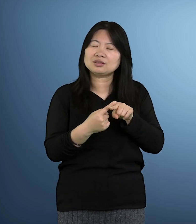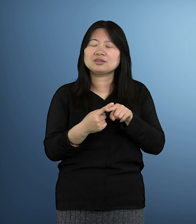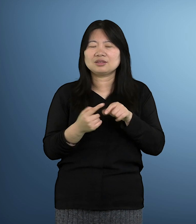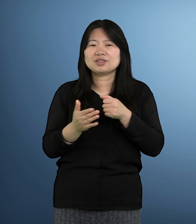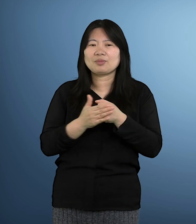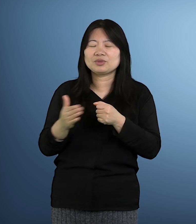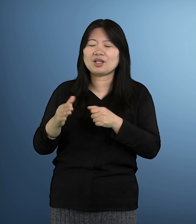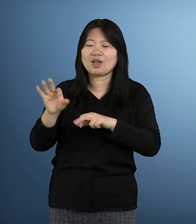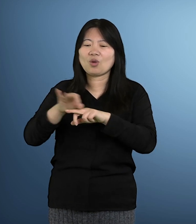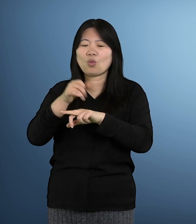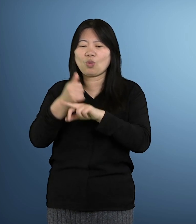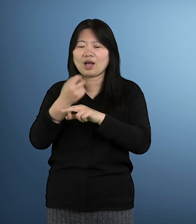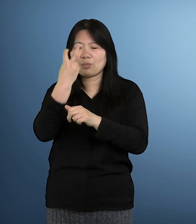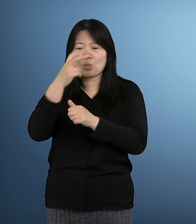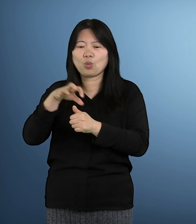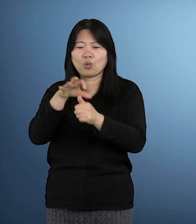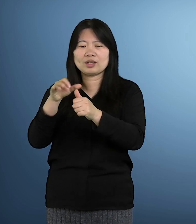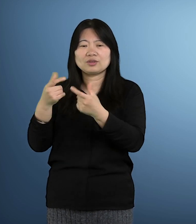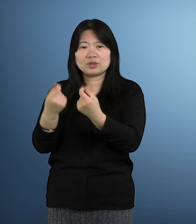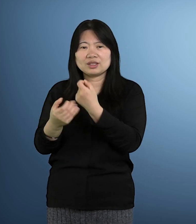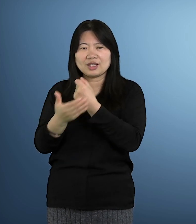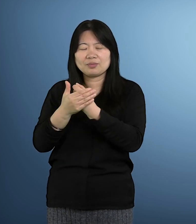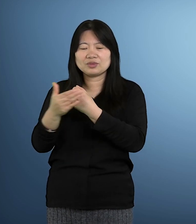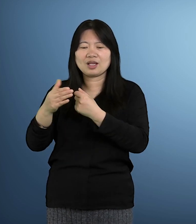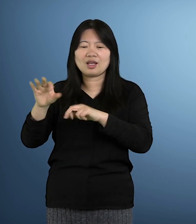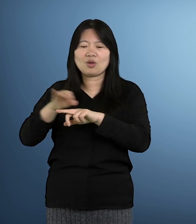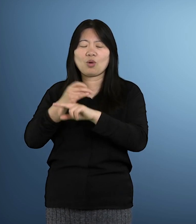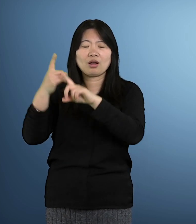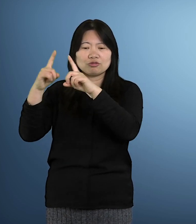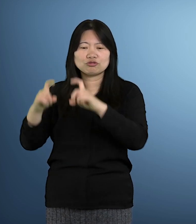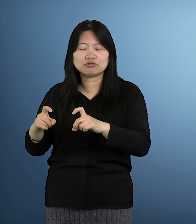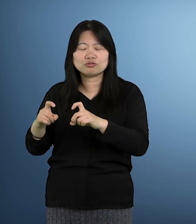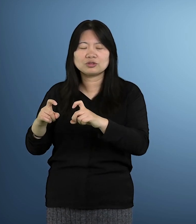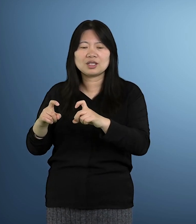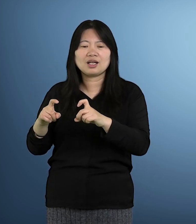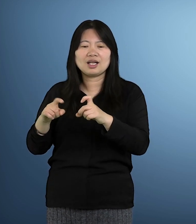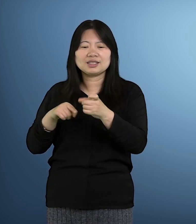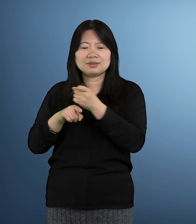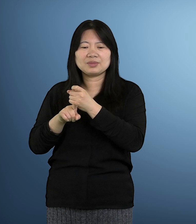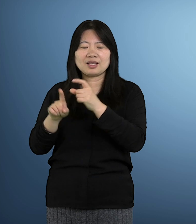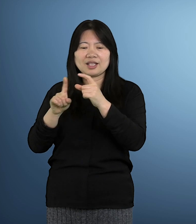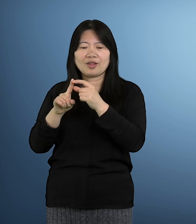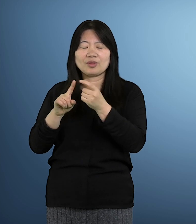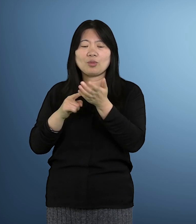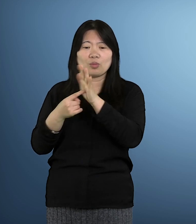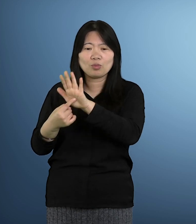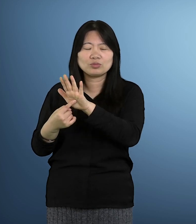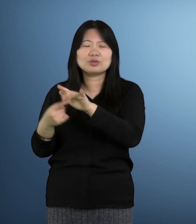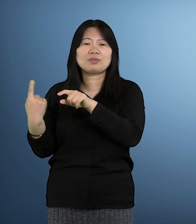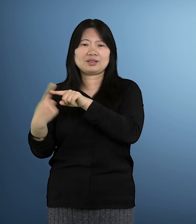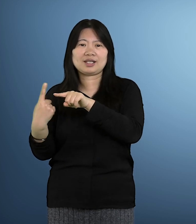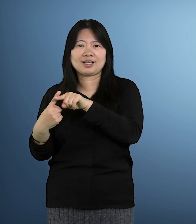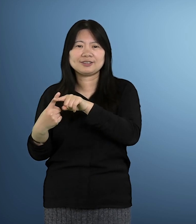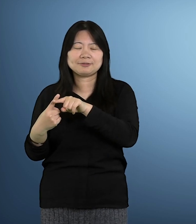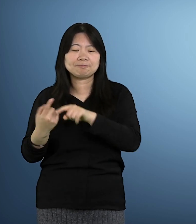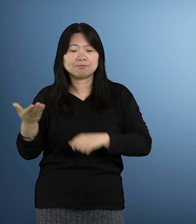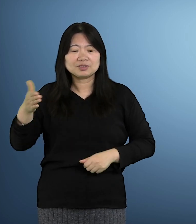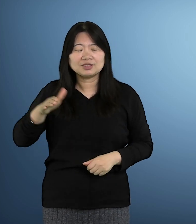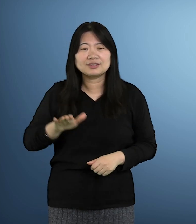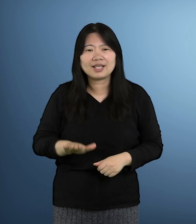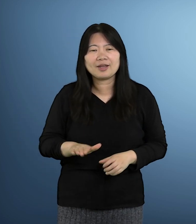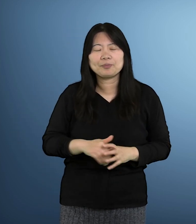번역은 아니라고 봐져요. 어쨌든 그것이 중요한 것이 아니라 이 시위대와 당시